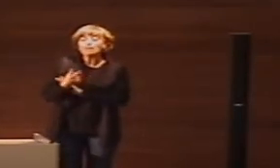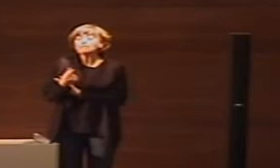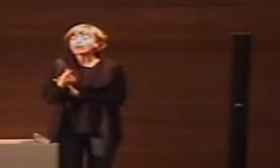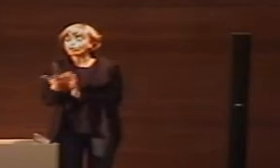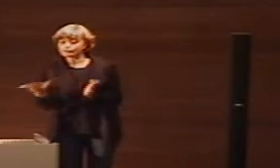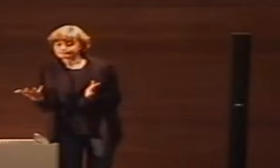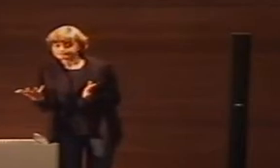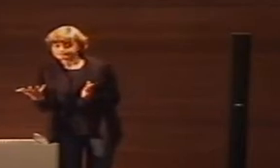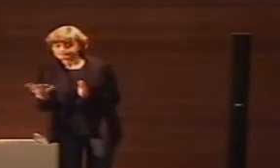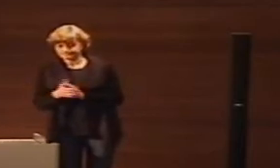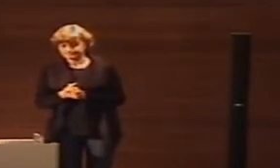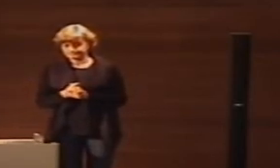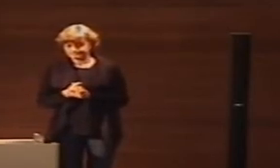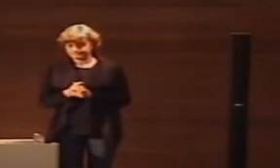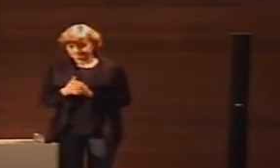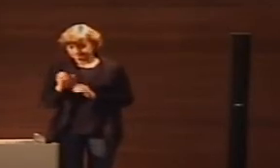etcétera, ¿no?